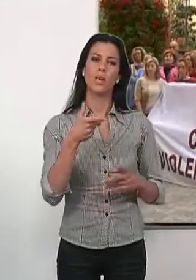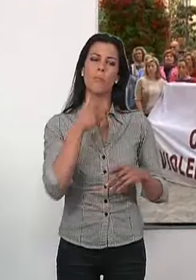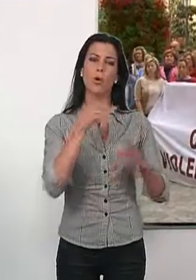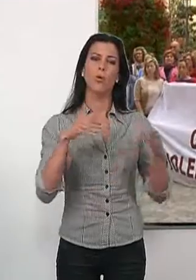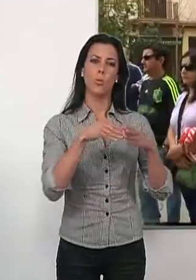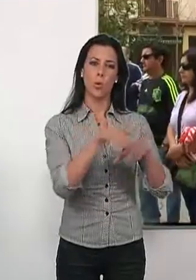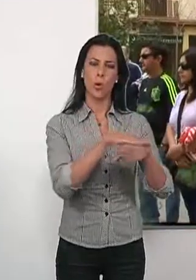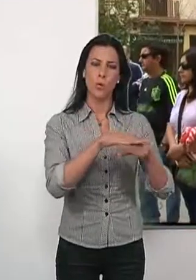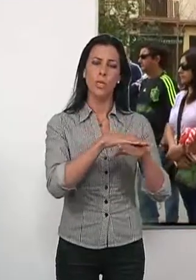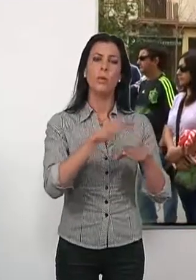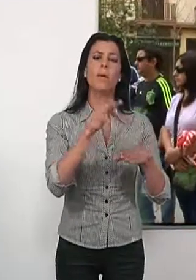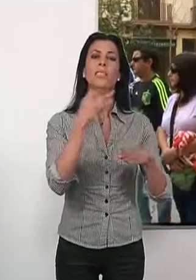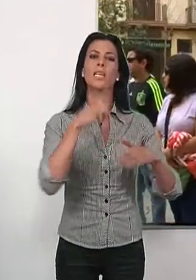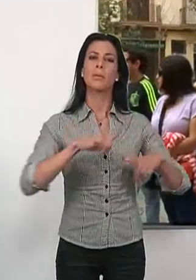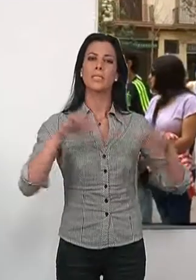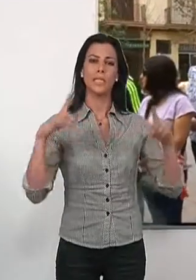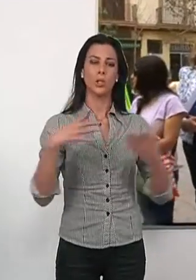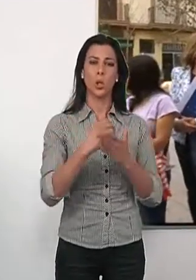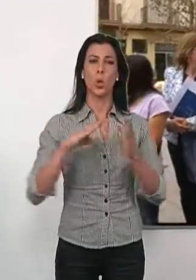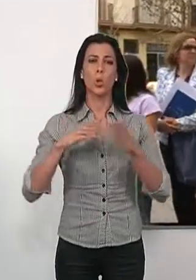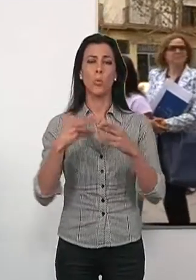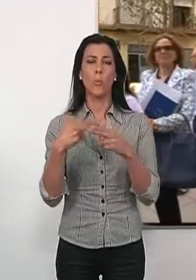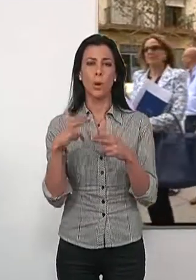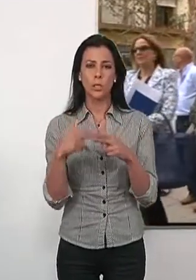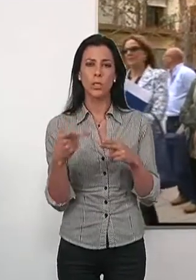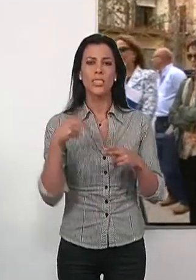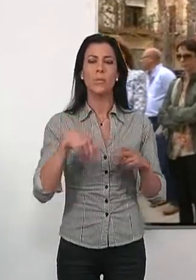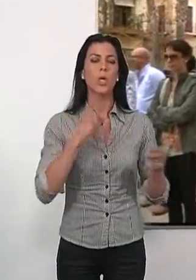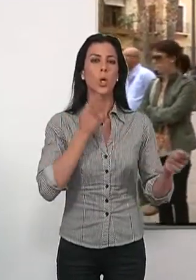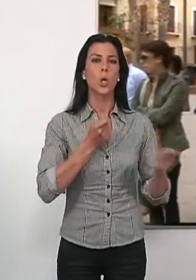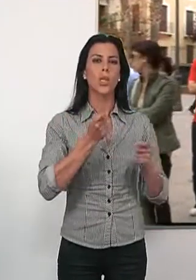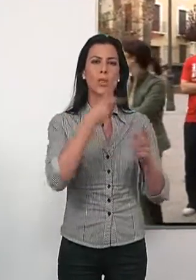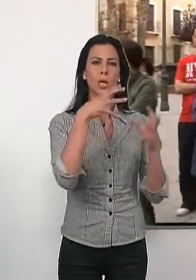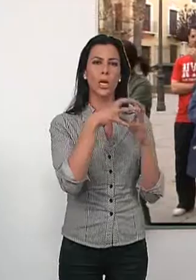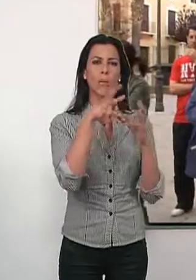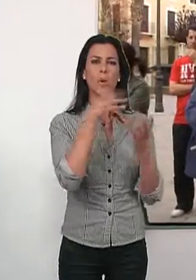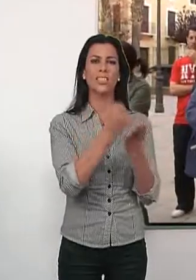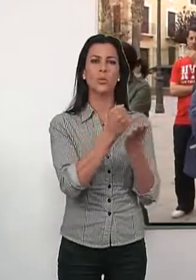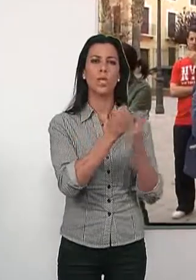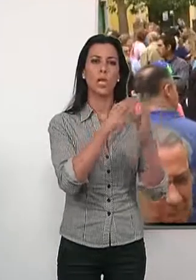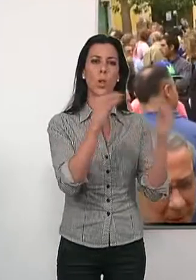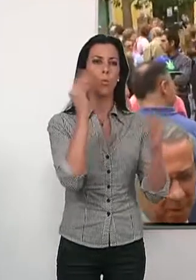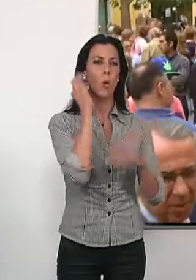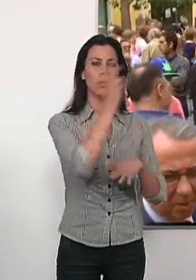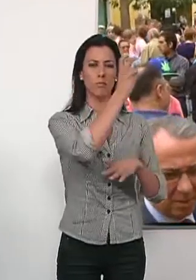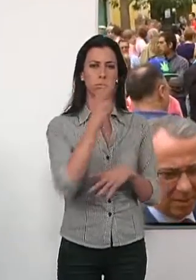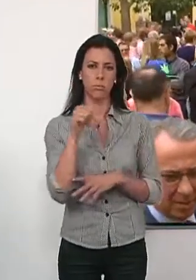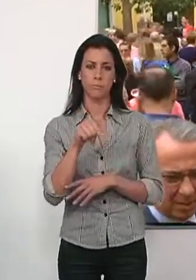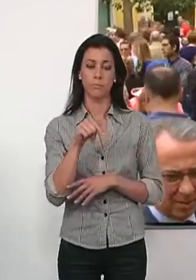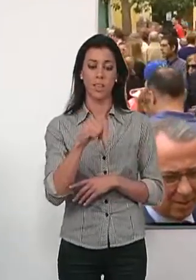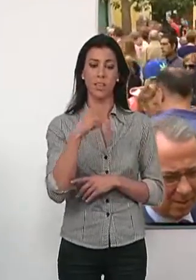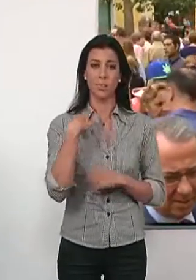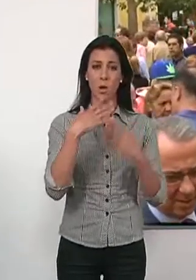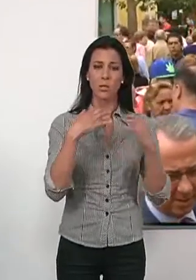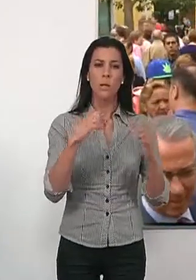corporativos del equipo del gobierno y representantes de todos los partidos políticos y la coordinadora en granada del instituto andaluz de la mujer